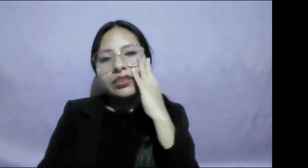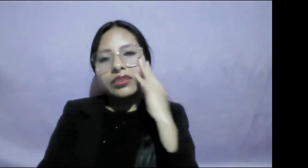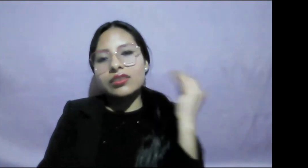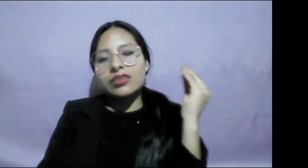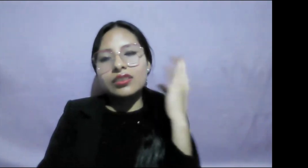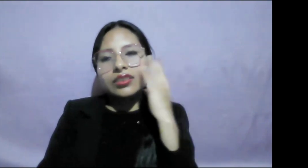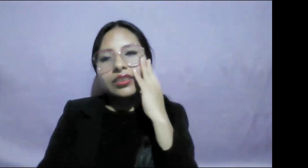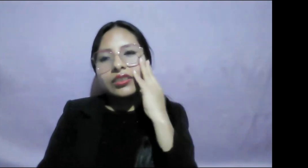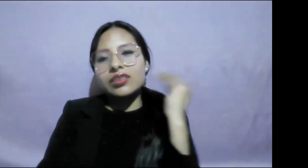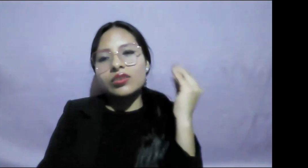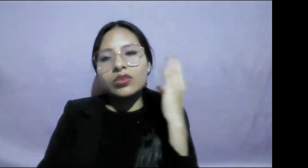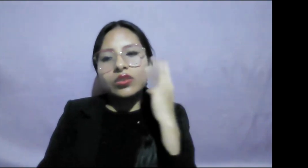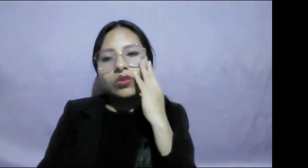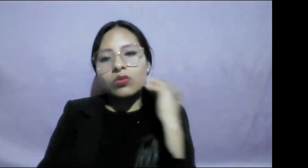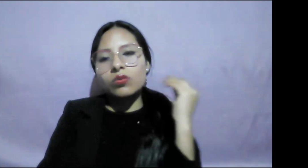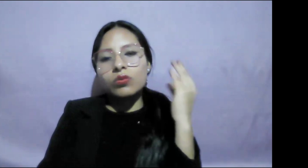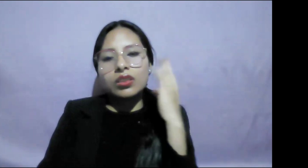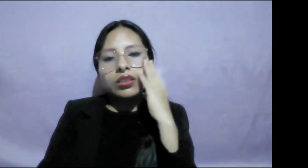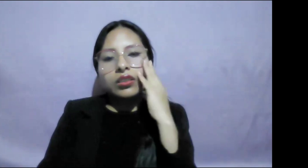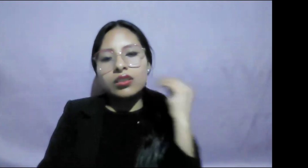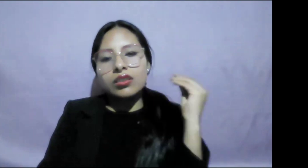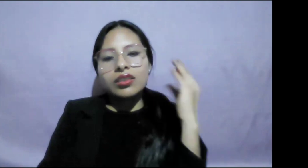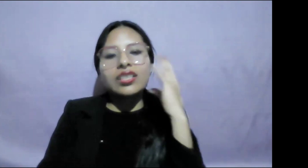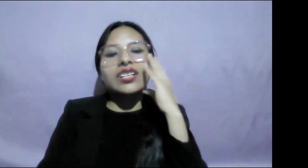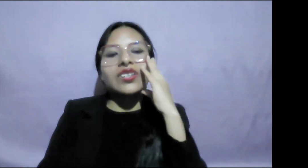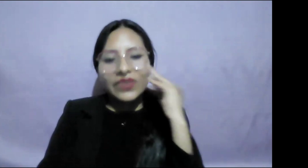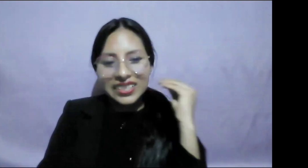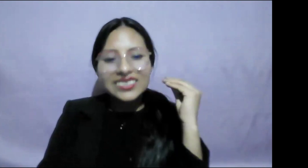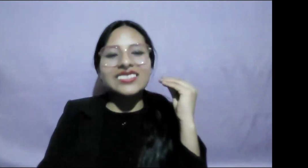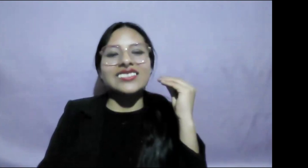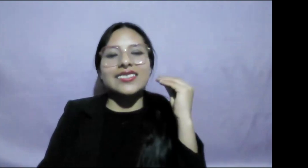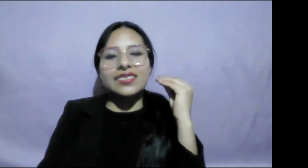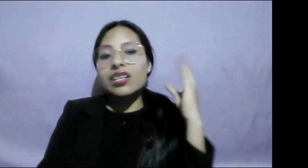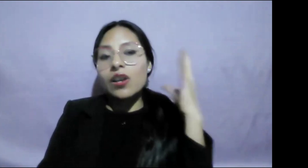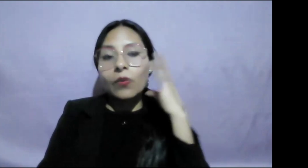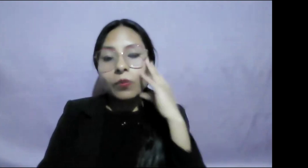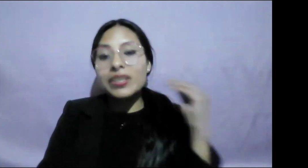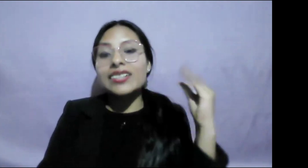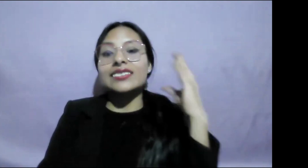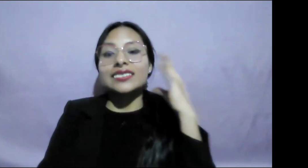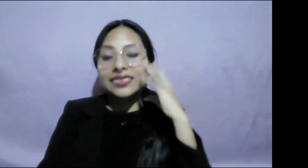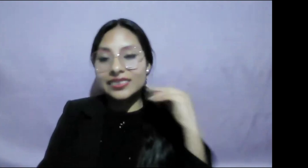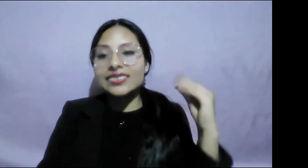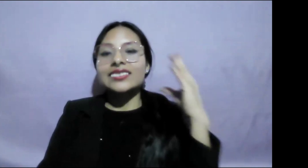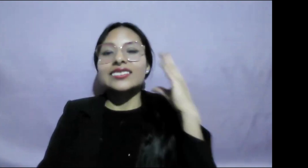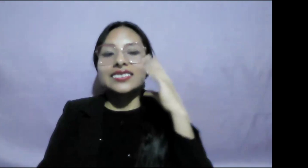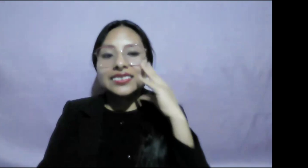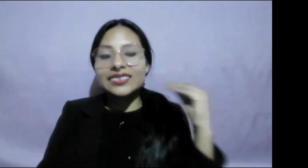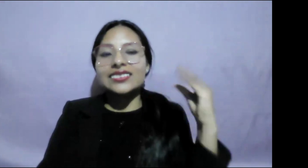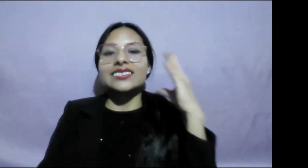lamb chiclayo muy bien abrimos y cerramos a la altura de la